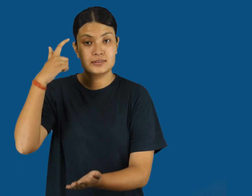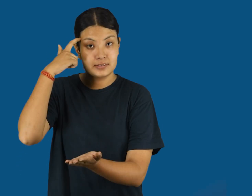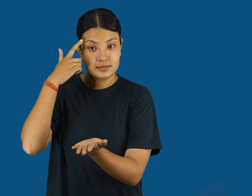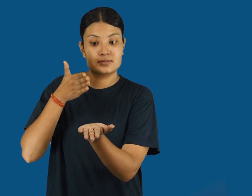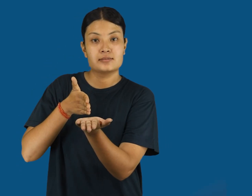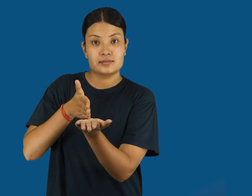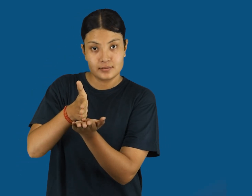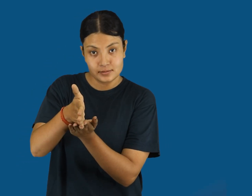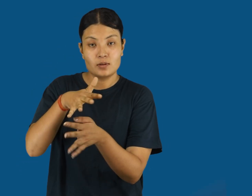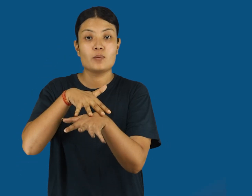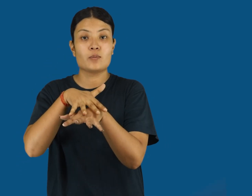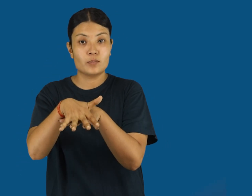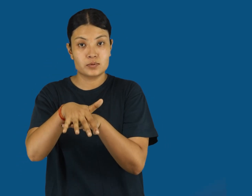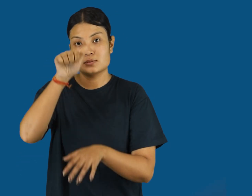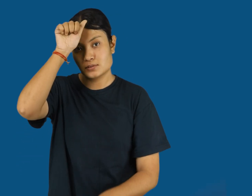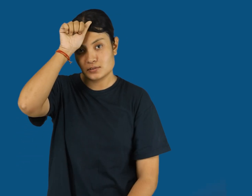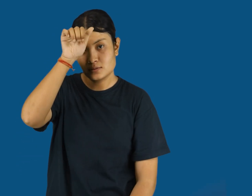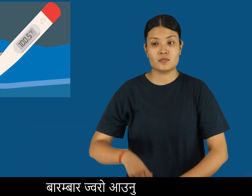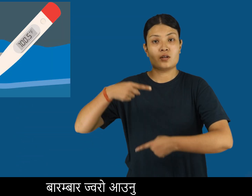HIV एड्सका लक्षणहरू: